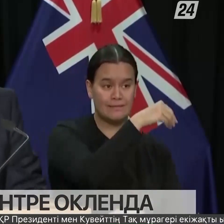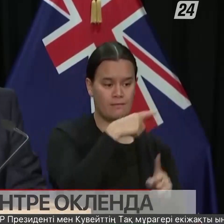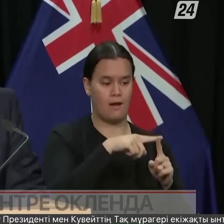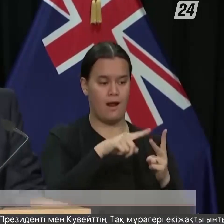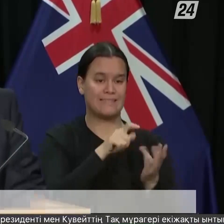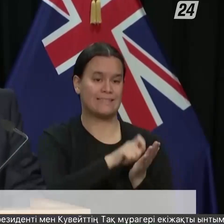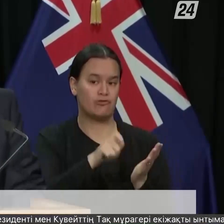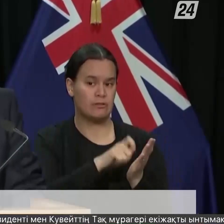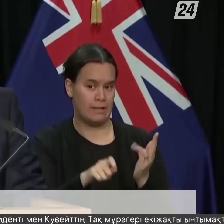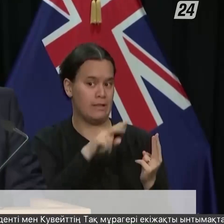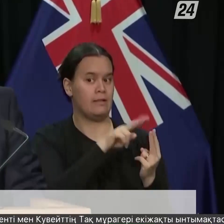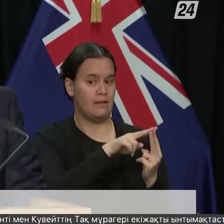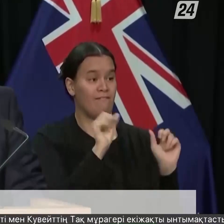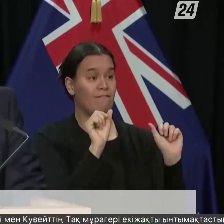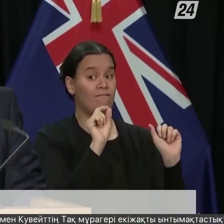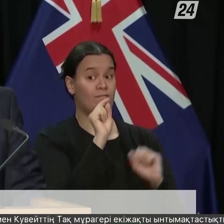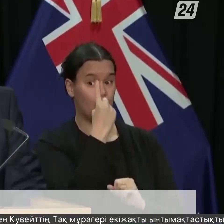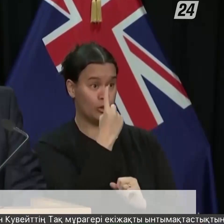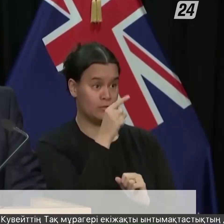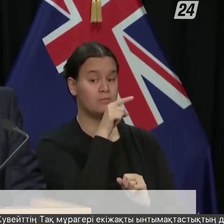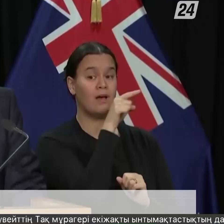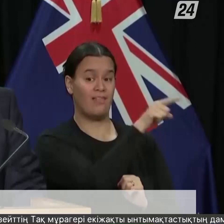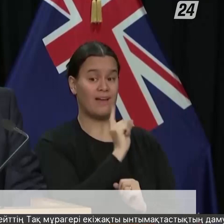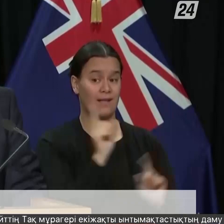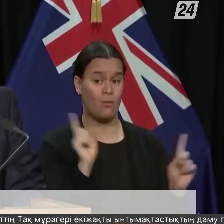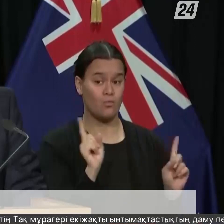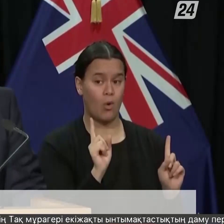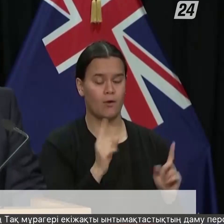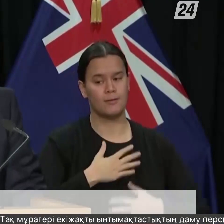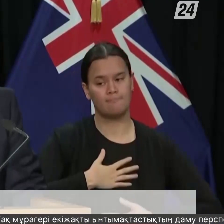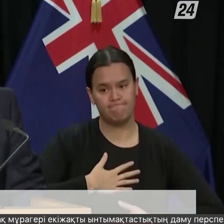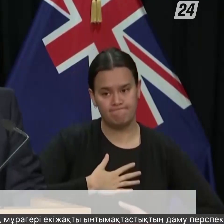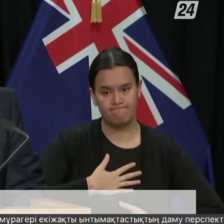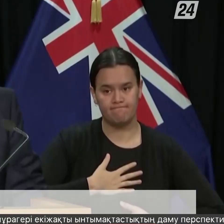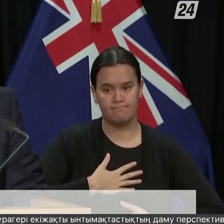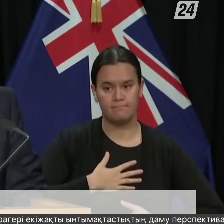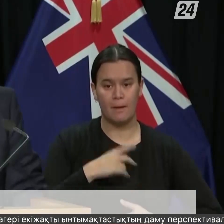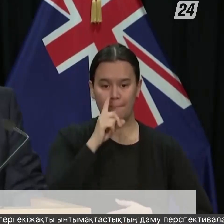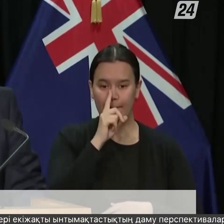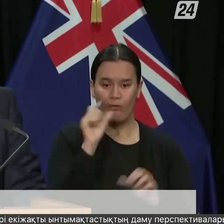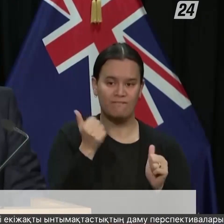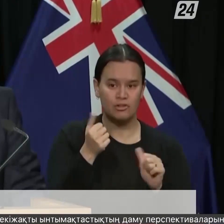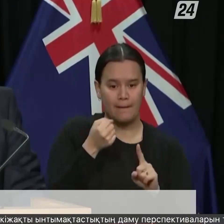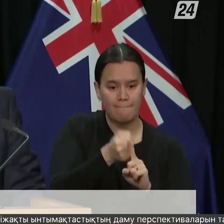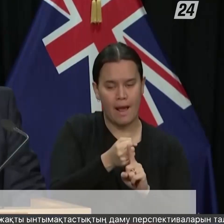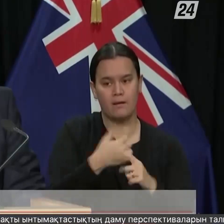Сегодня утром я разговаривал с президентом и генеральным секретарем ФИФА. В первую очередь они выразили свои соболезнования всем, кого